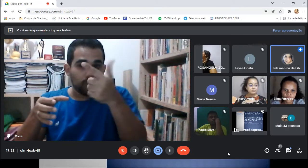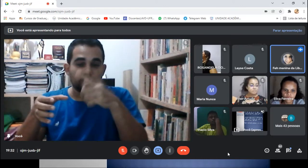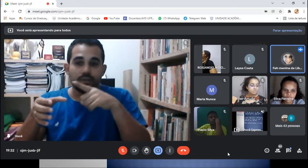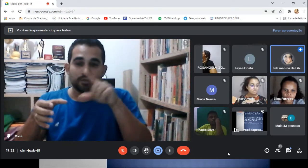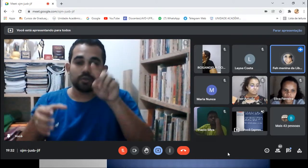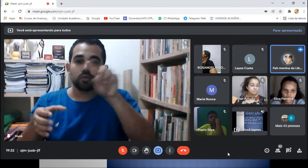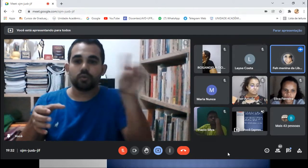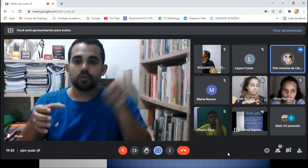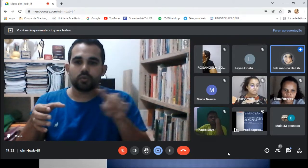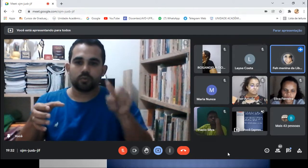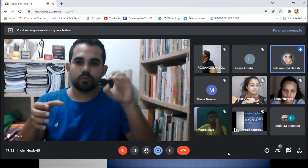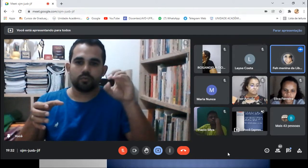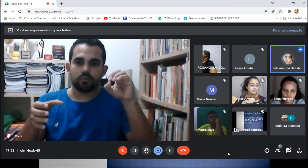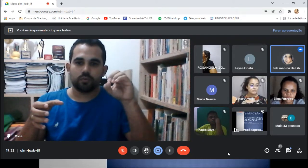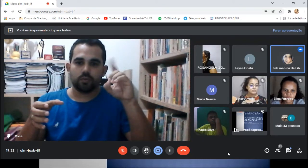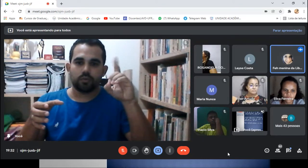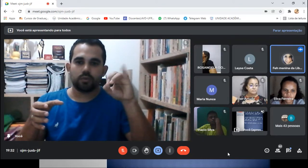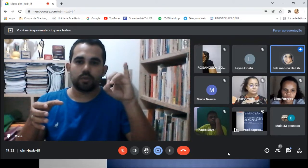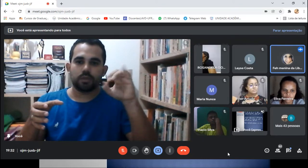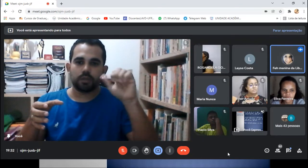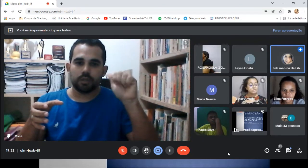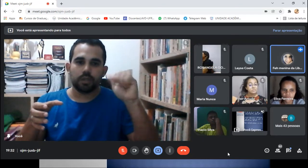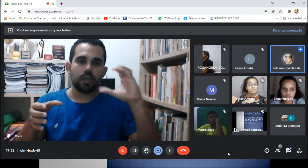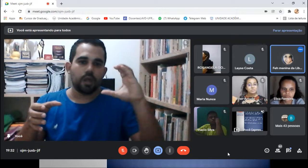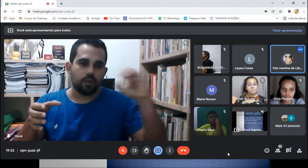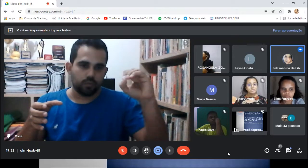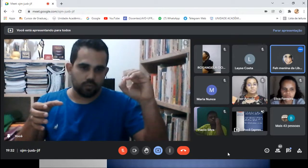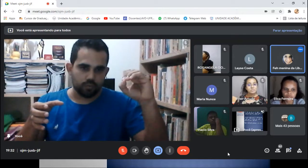signos, esses agrupamentos, por exemplo, signo zodíaco,